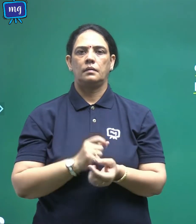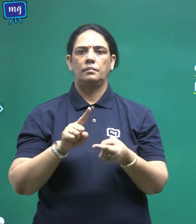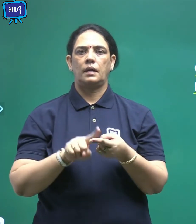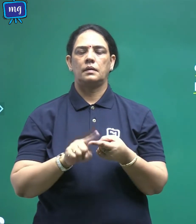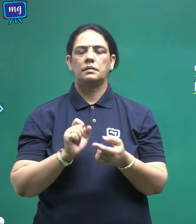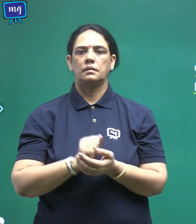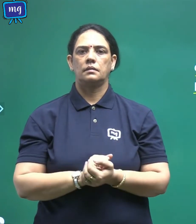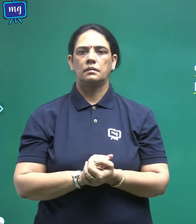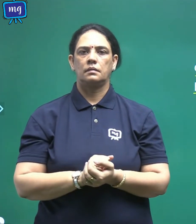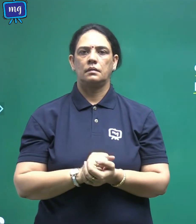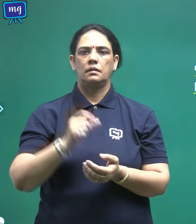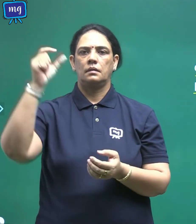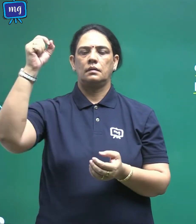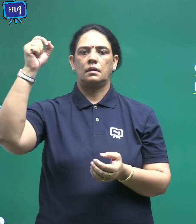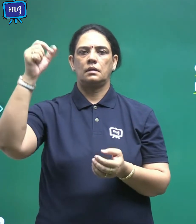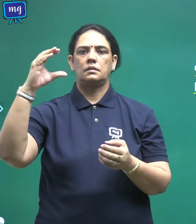प्लस 10 सी